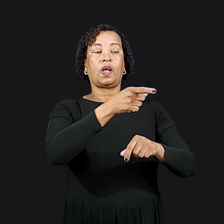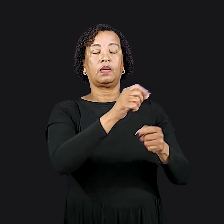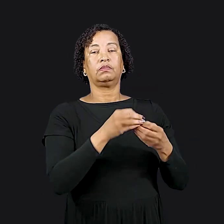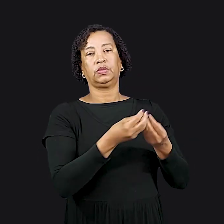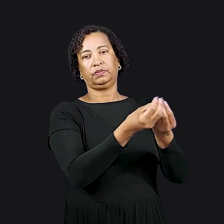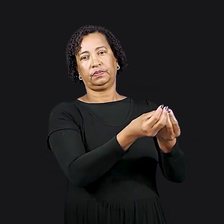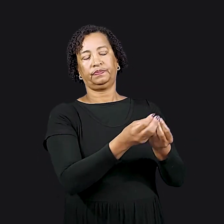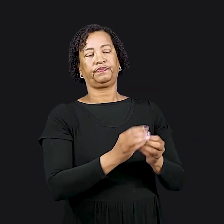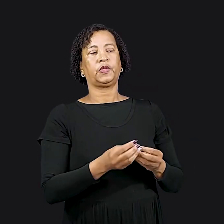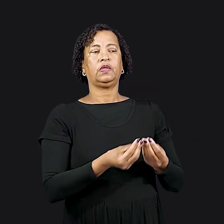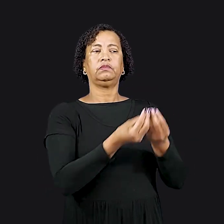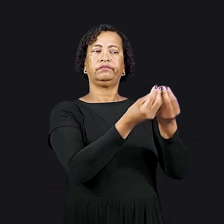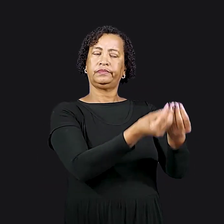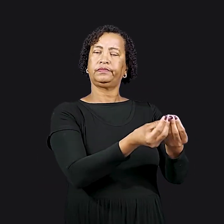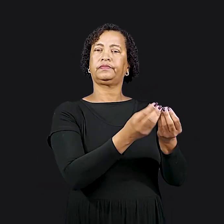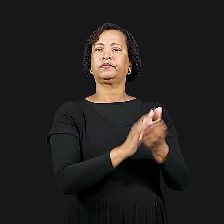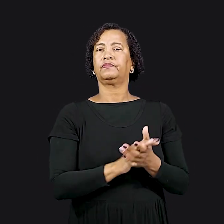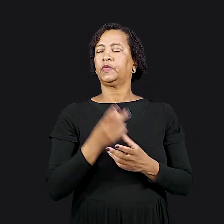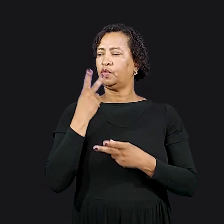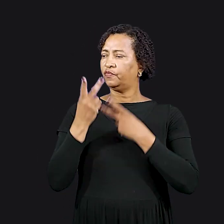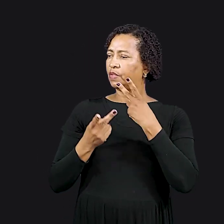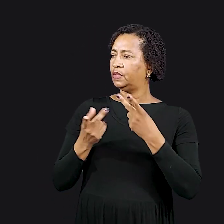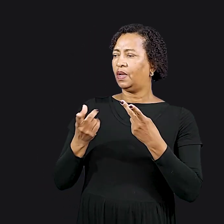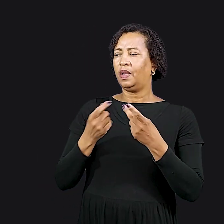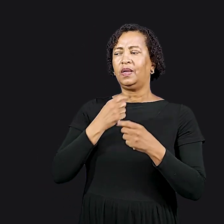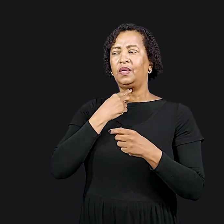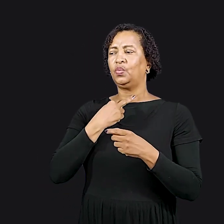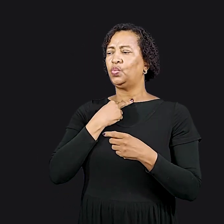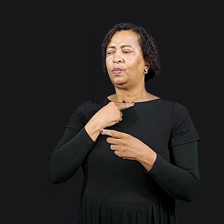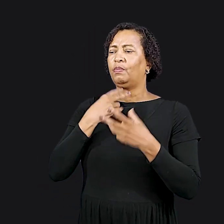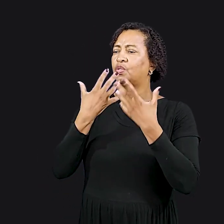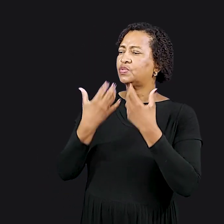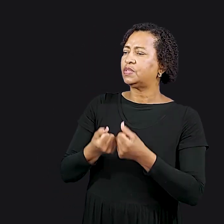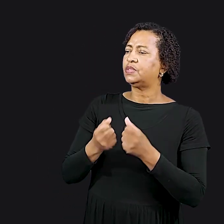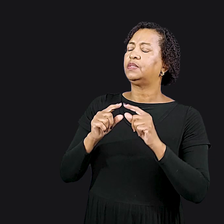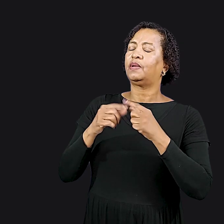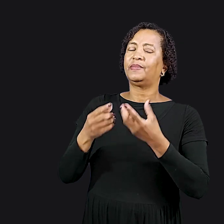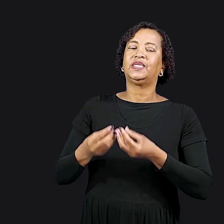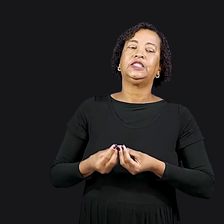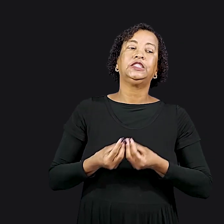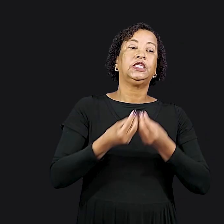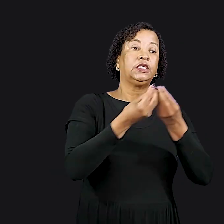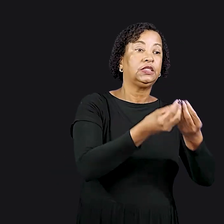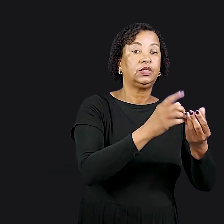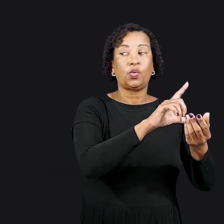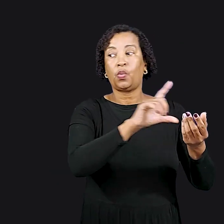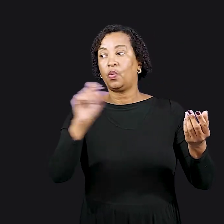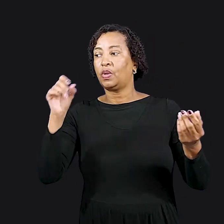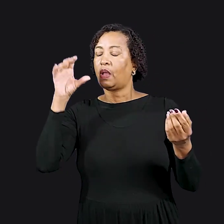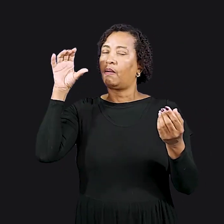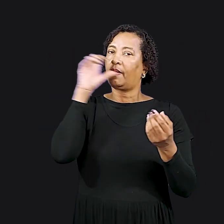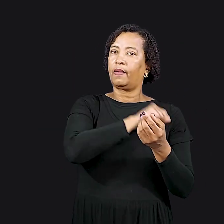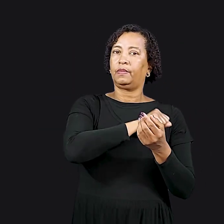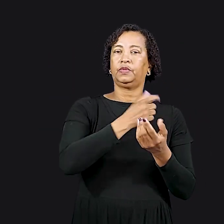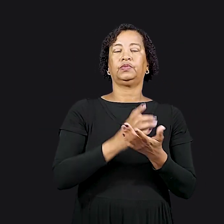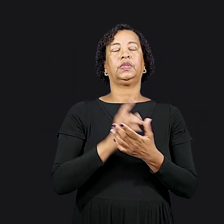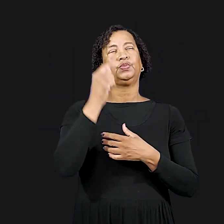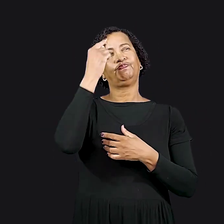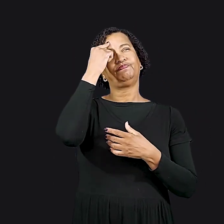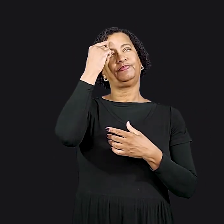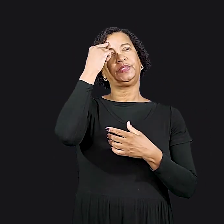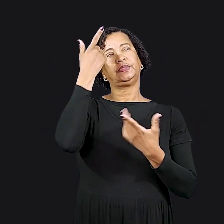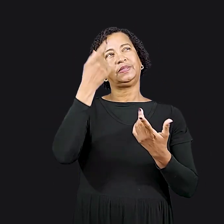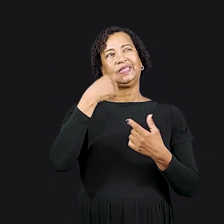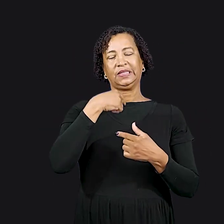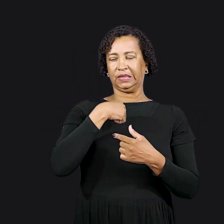caça. E foi isso que ele ofereceu. Eu ia dizendo, eu não posso aceitar isso, mas ele deu e saiu rapidamente. Aí